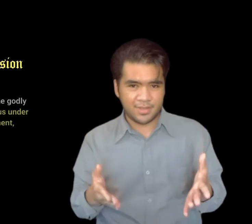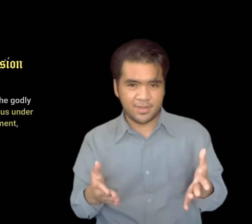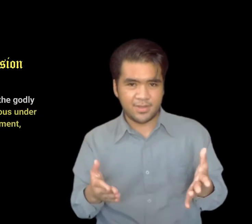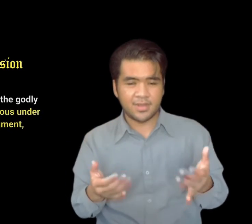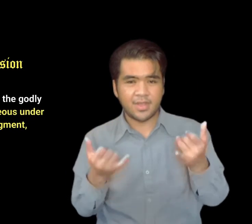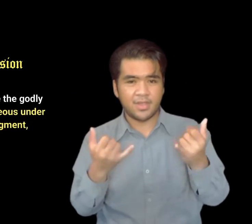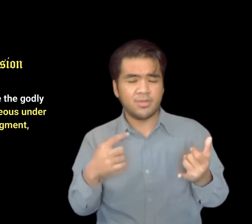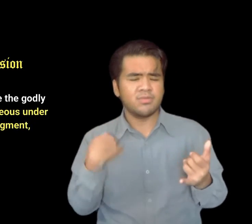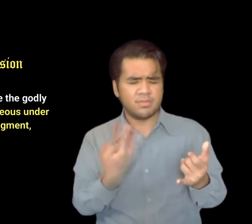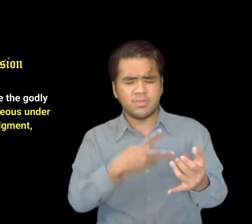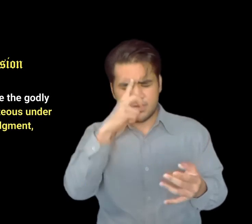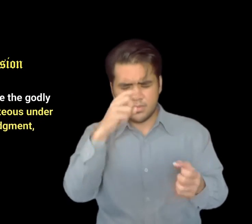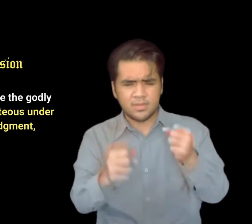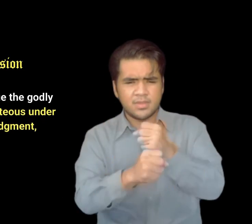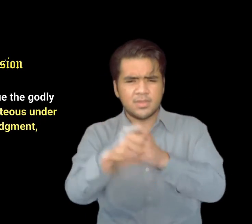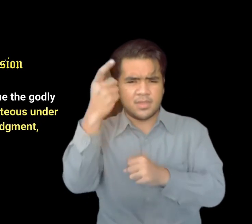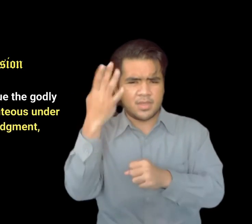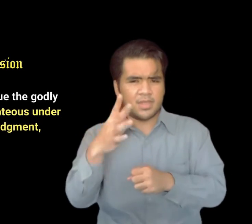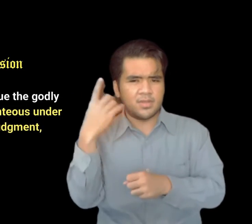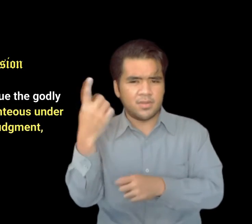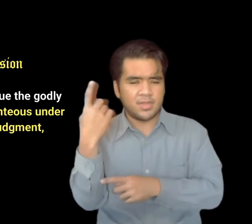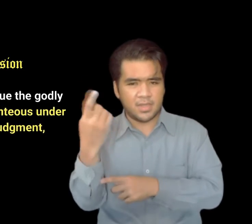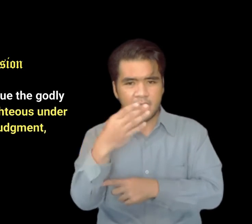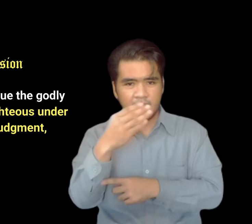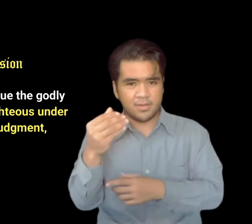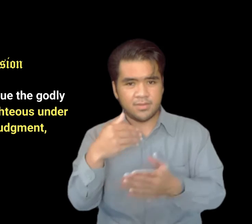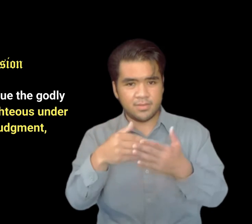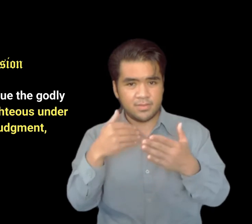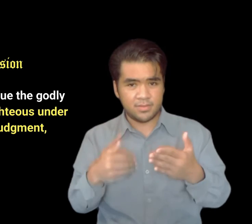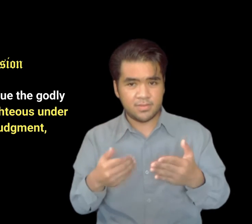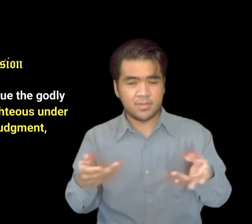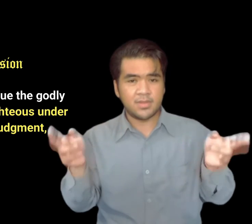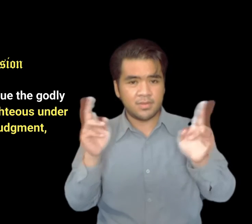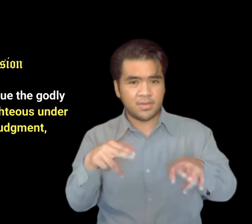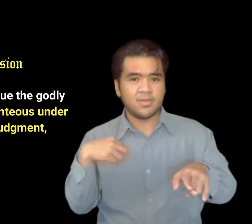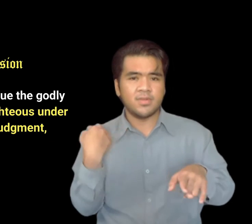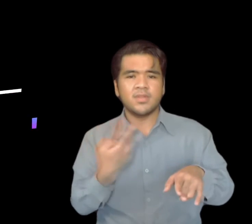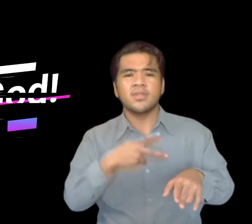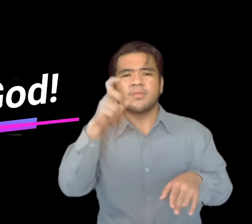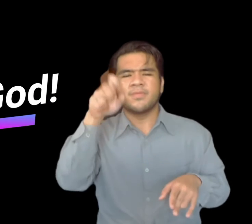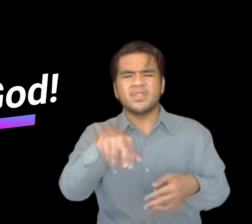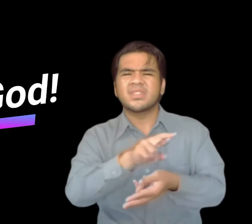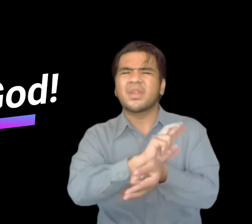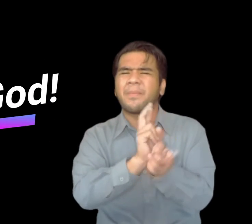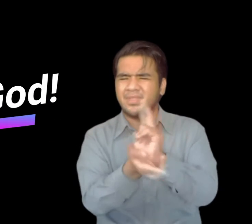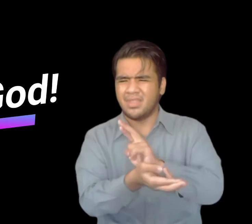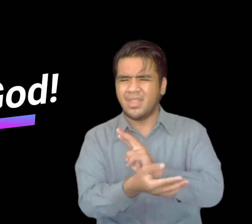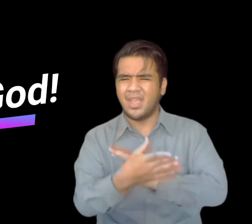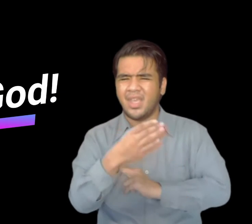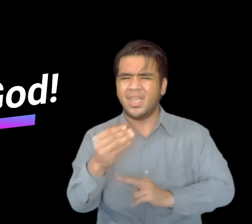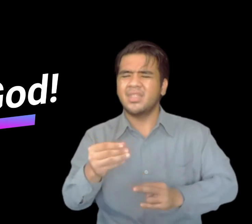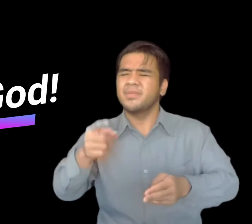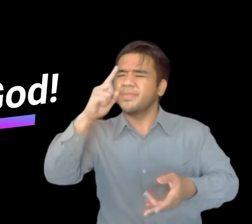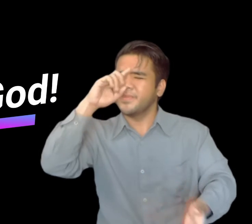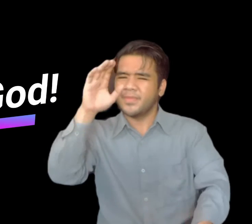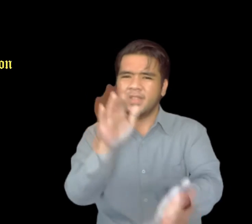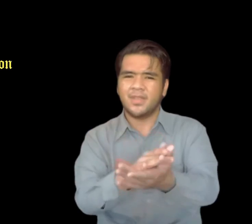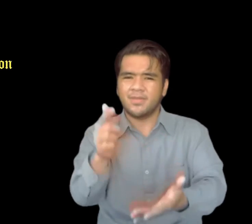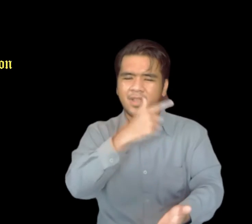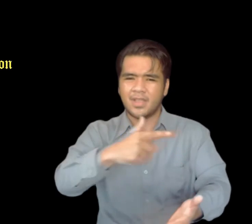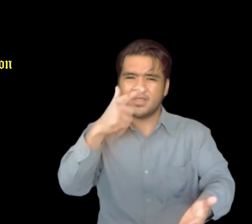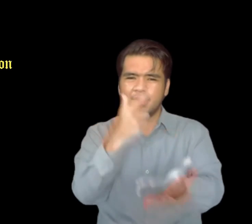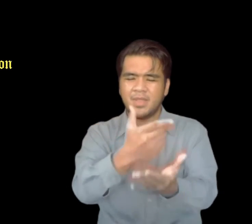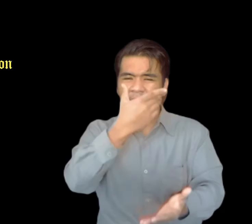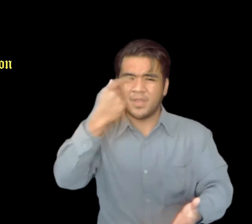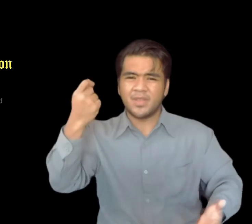ng Panginoon kung paano paparusahan ang masasama hanggang sa araw na sila'y hatulan. Kaya magtiwala lamang po tayo sa Panginoon